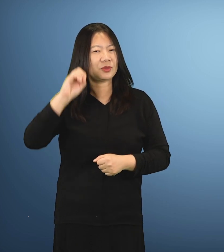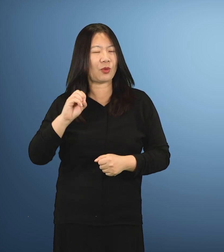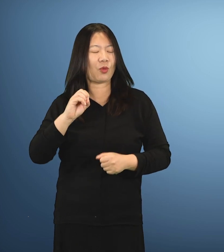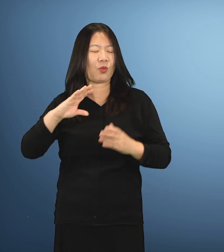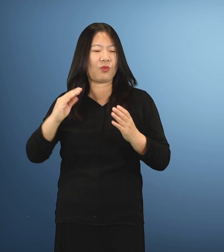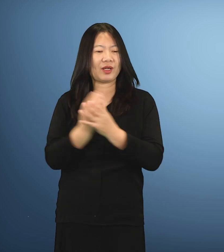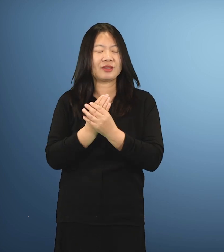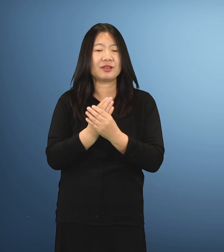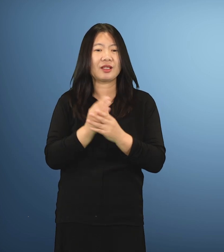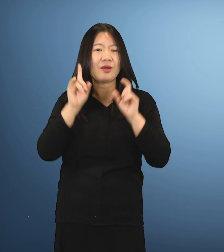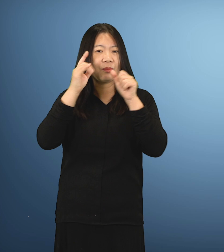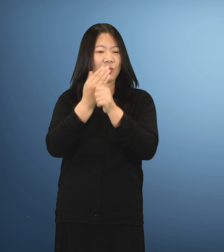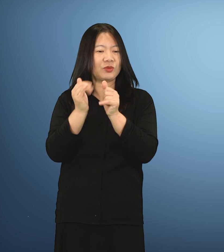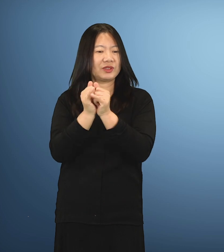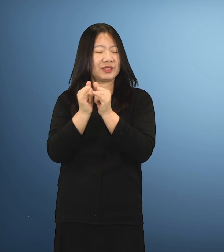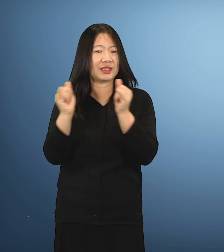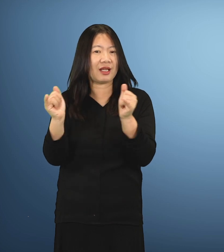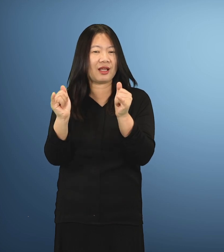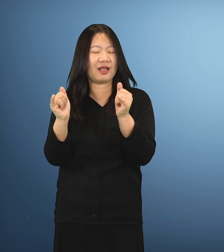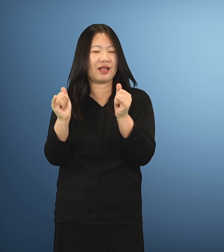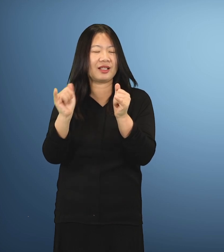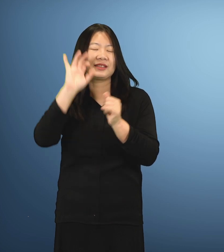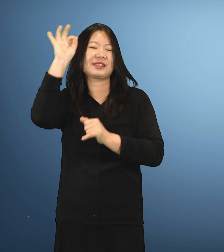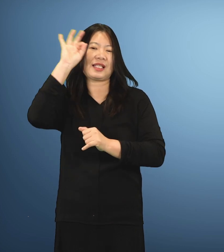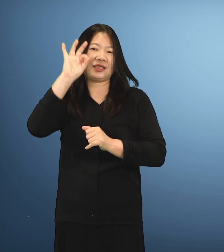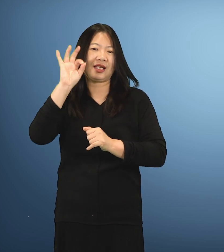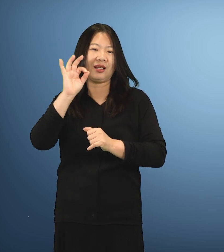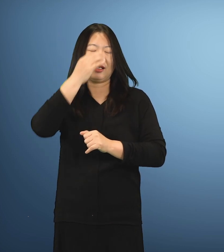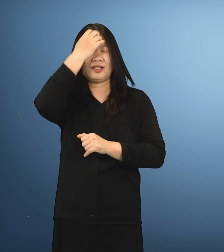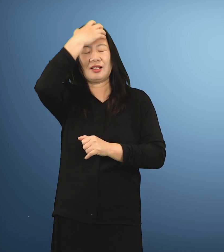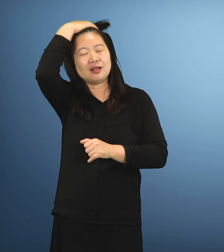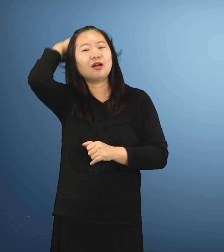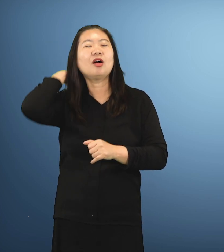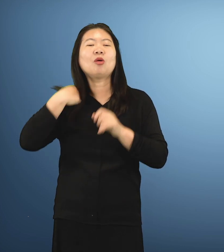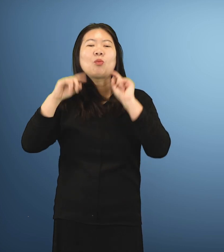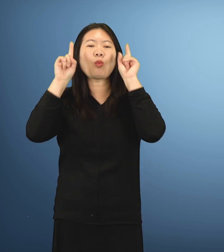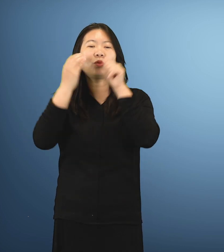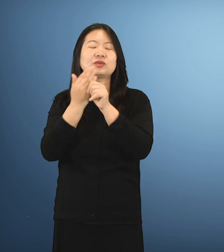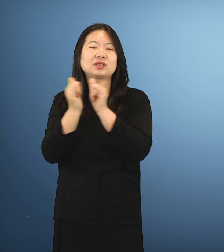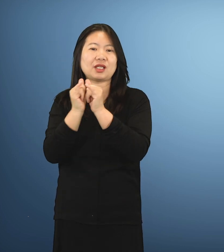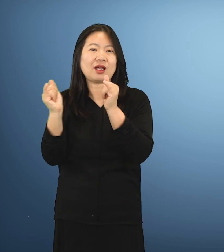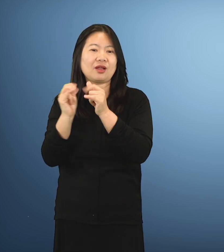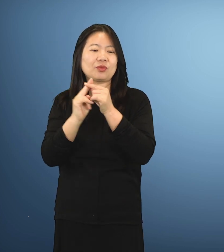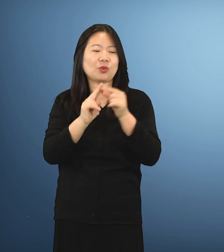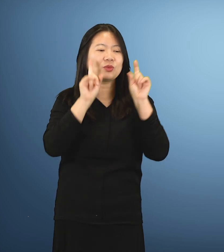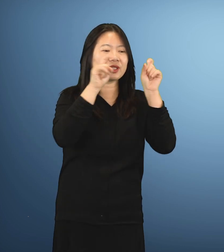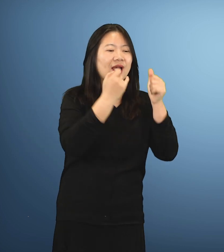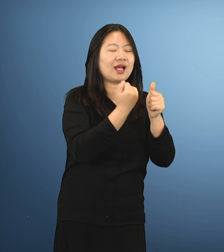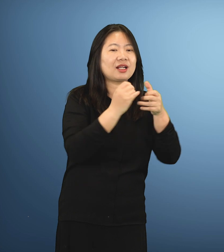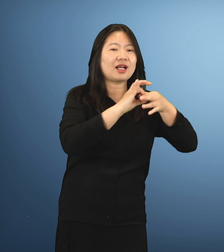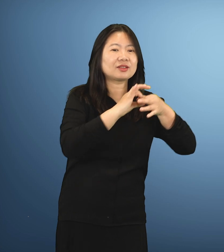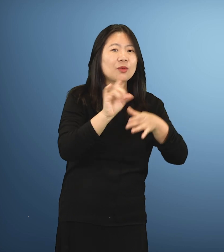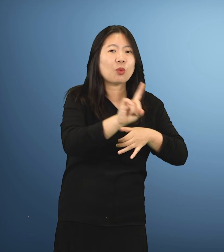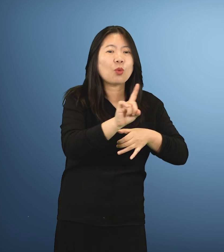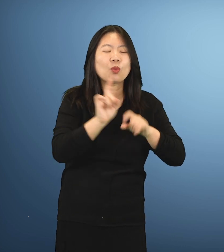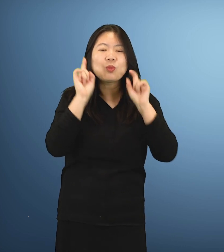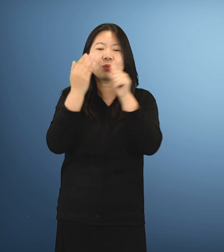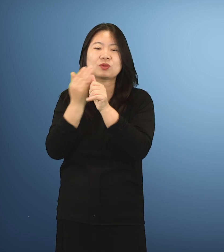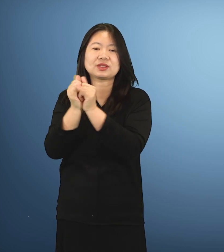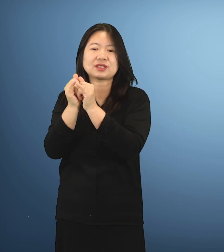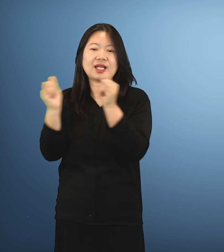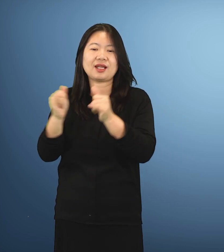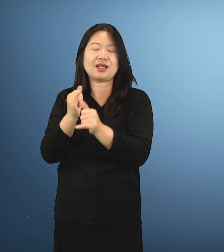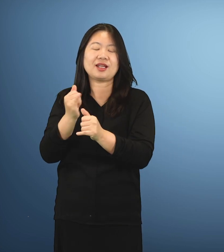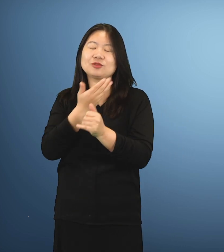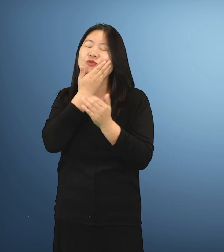양의 관계는 뭘 설명하기 위한 거죠? 그렇습니다. 목자는 첫째 주된 직무가